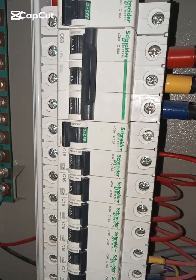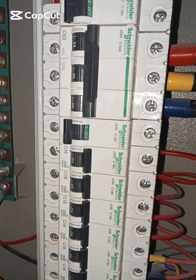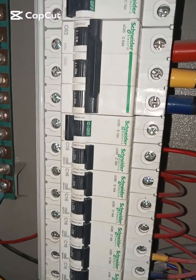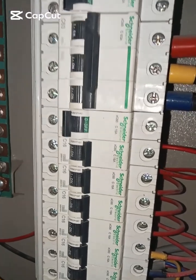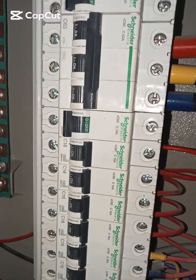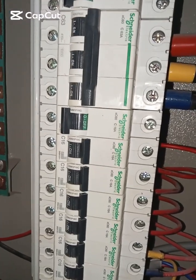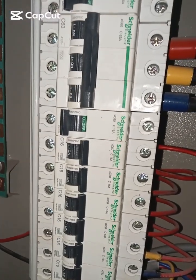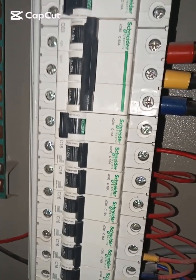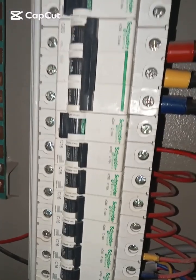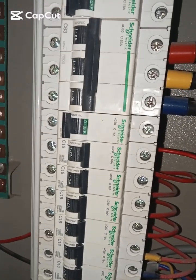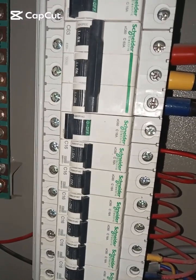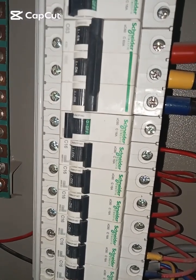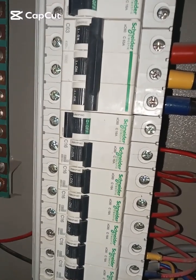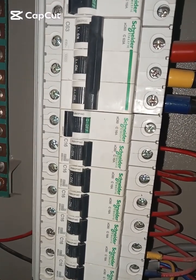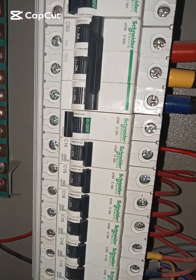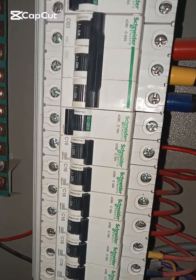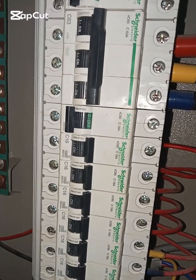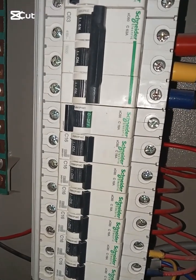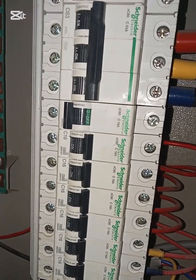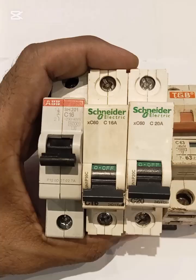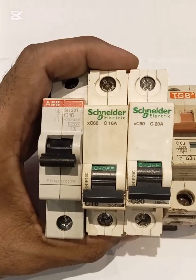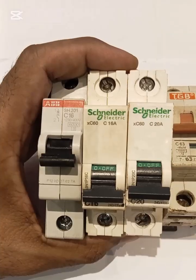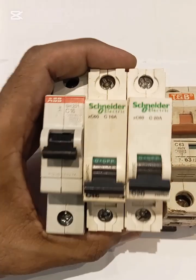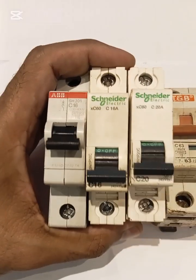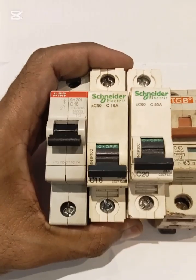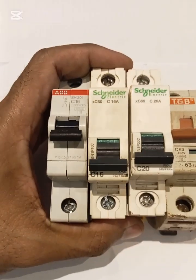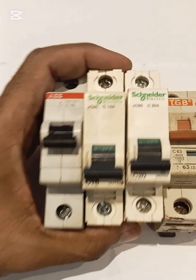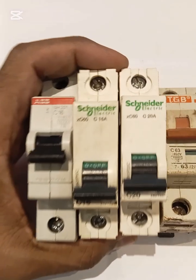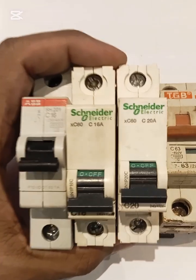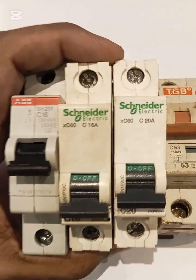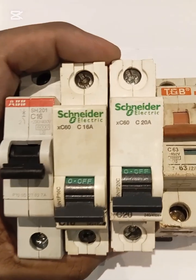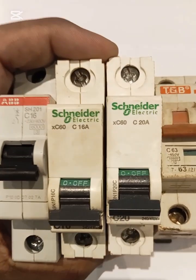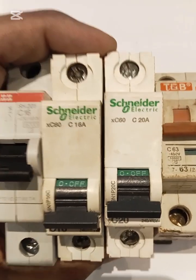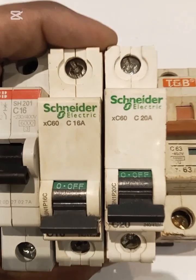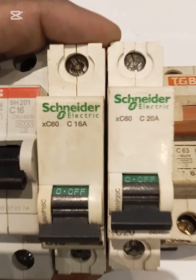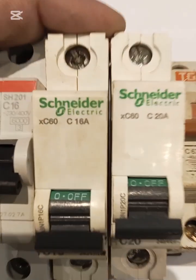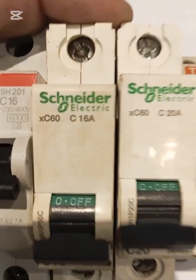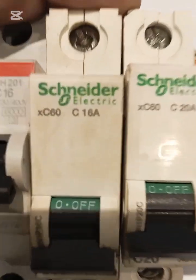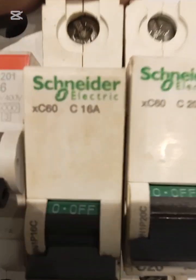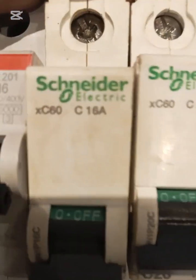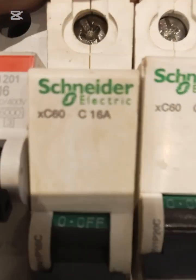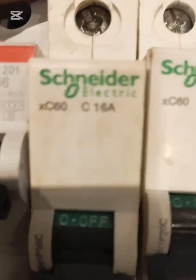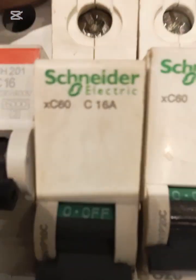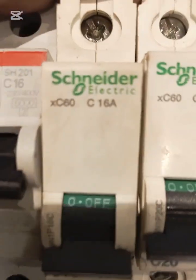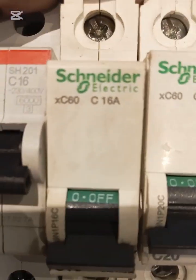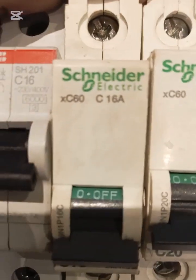এইটা হচ্ছে এমসিবি অর্থাৎ মিনিয়েচার সার্কিট ব্রেকার। এটা সম্পর্কেই আজকে জানবো।